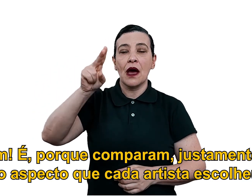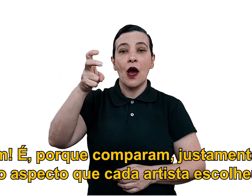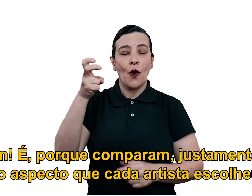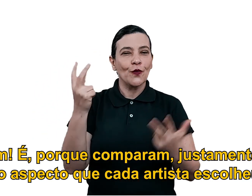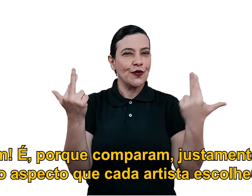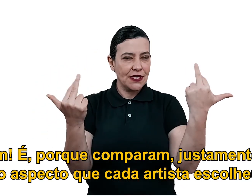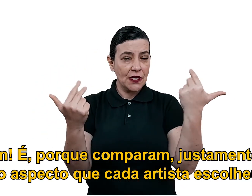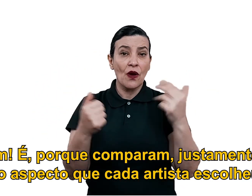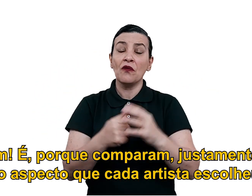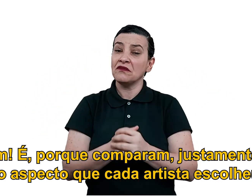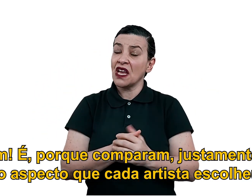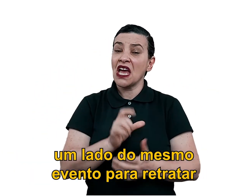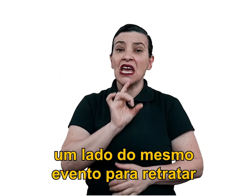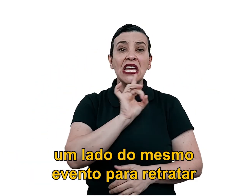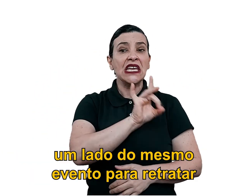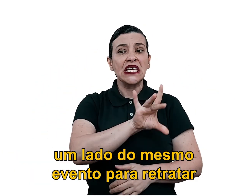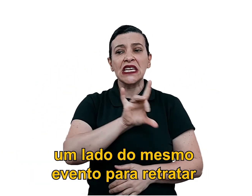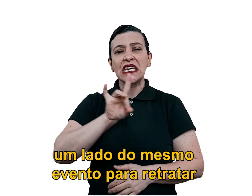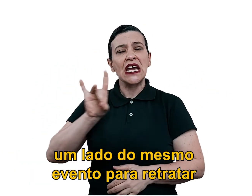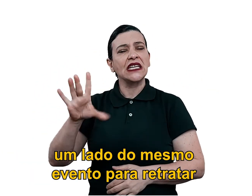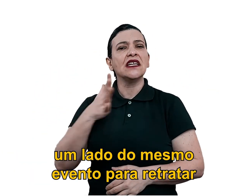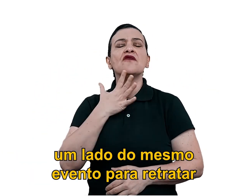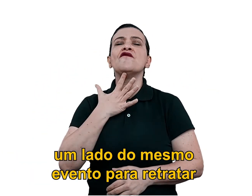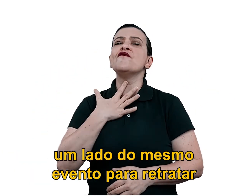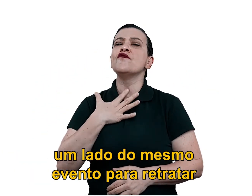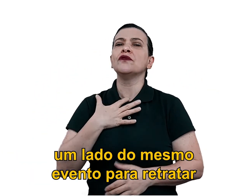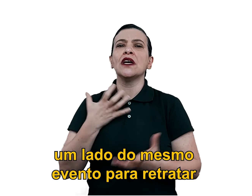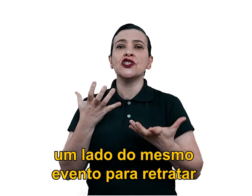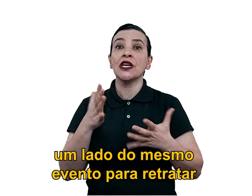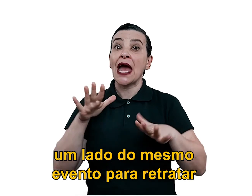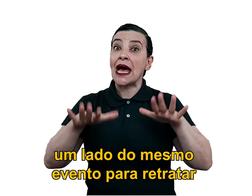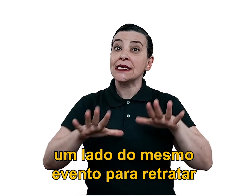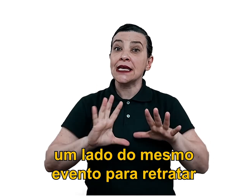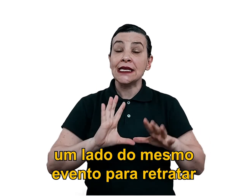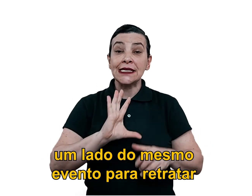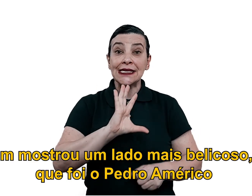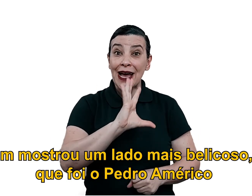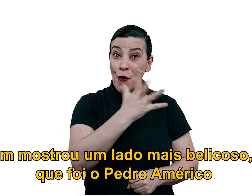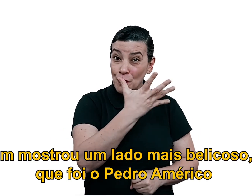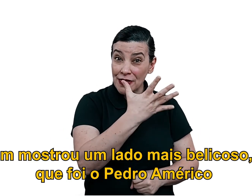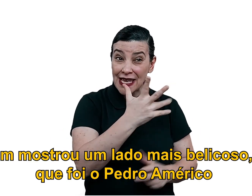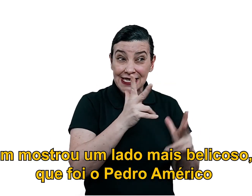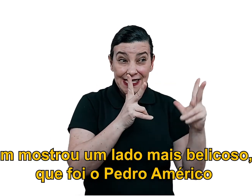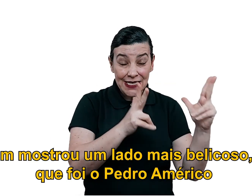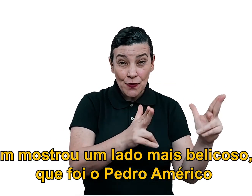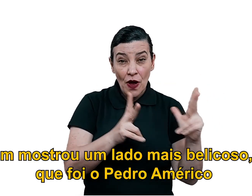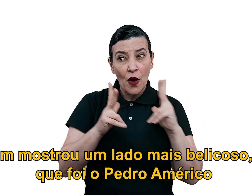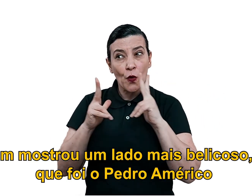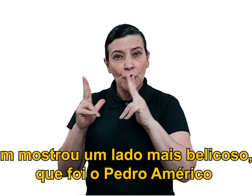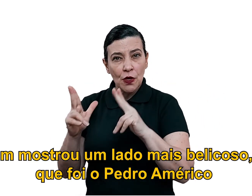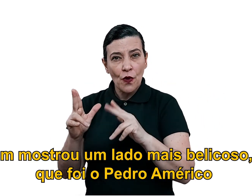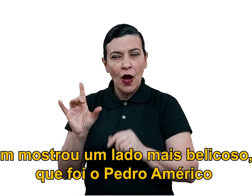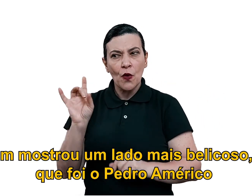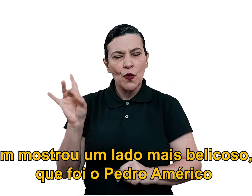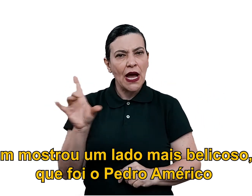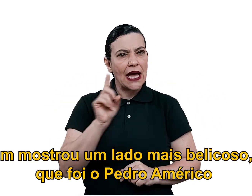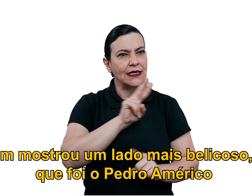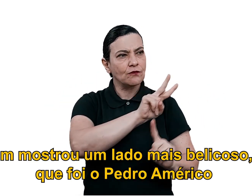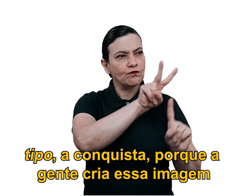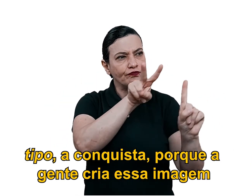cada artista escolheu um lado do mesmo evento para retratar, né? Um gostou do lado mais belicoso, que foi o Pedro Américo, né?